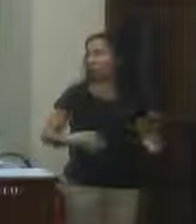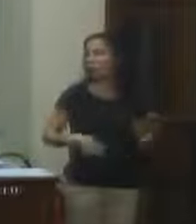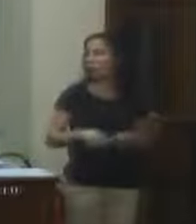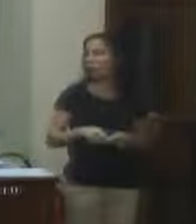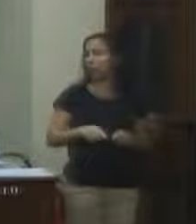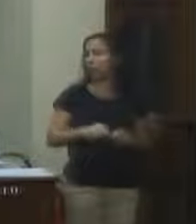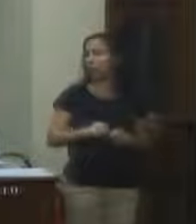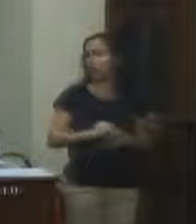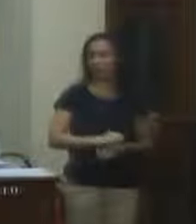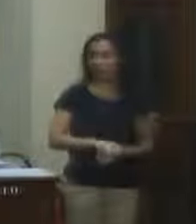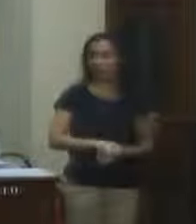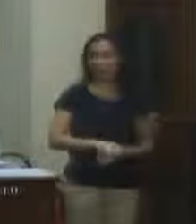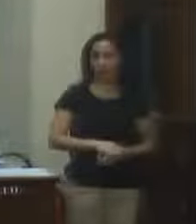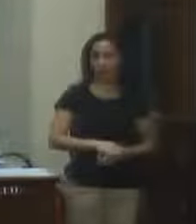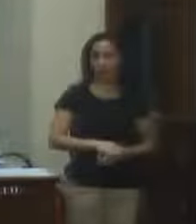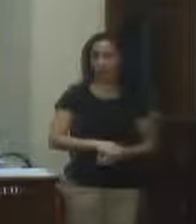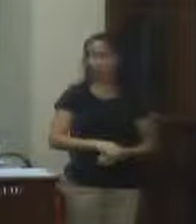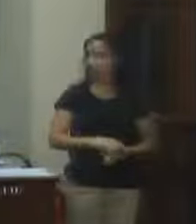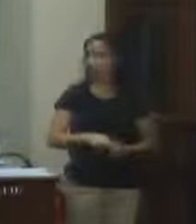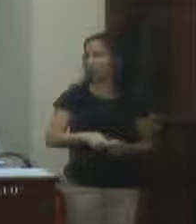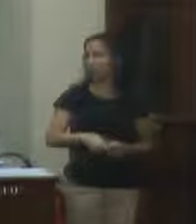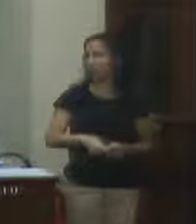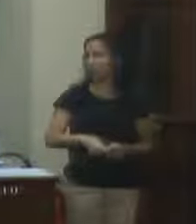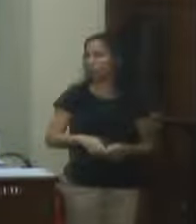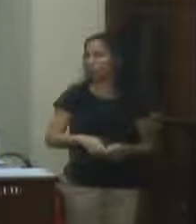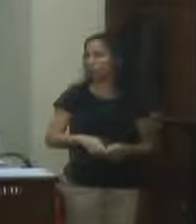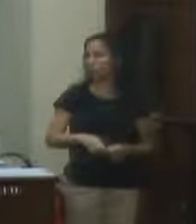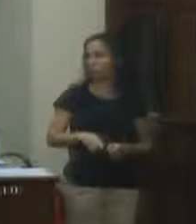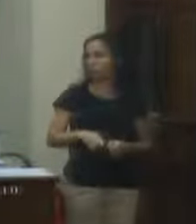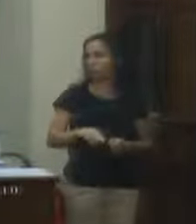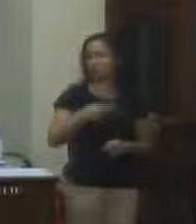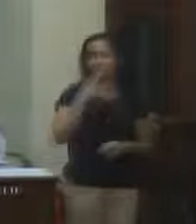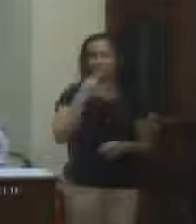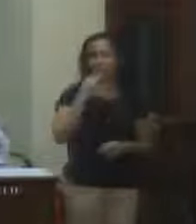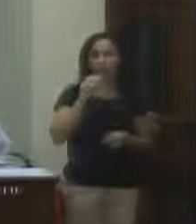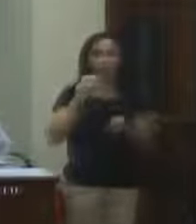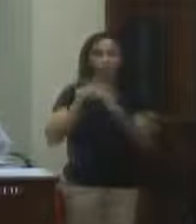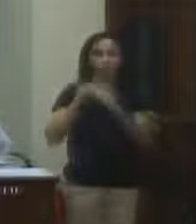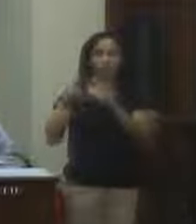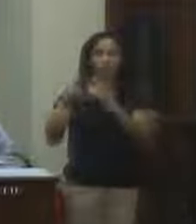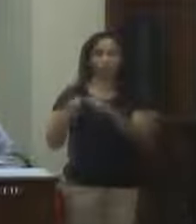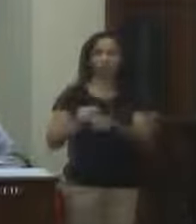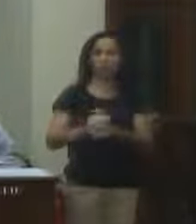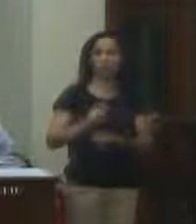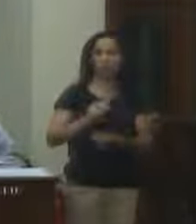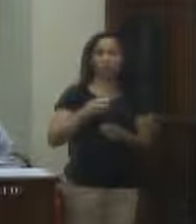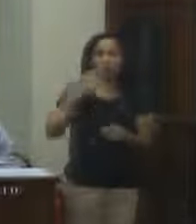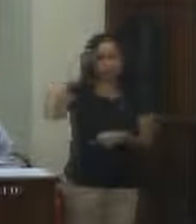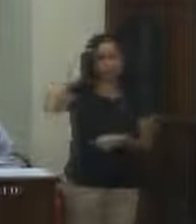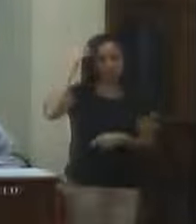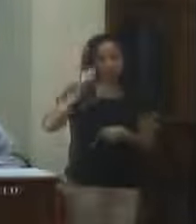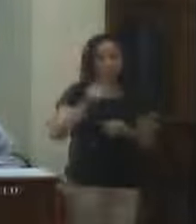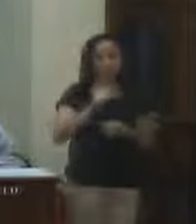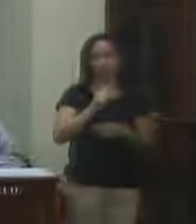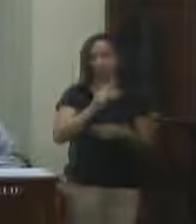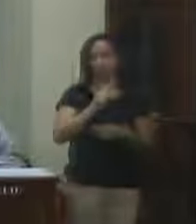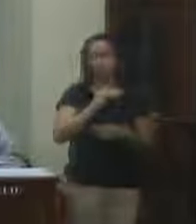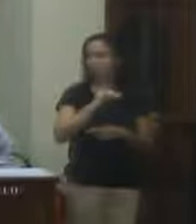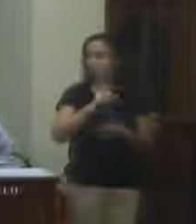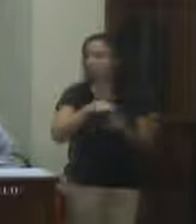Faz, enfim, bate corno e cabeceia. Não culpa da Glória, mas culpa